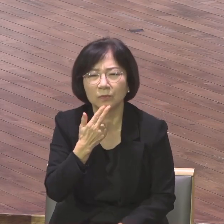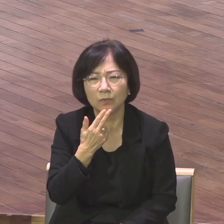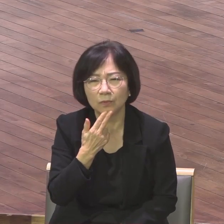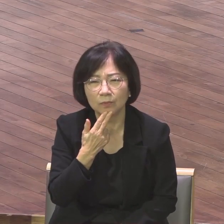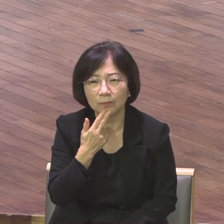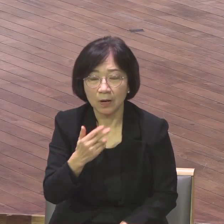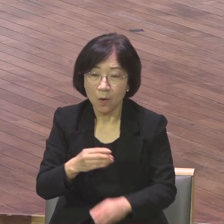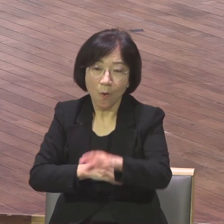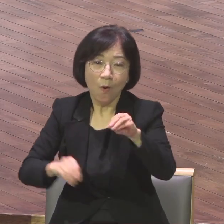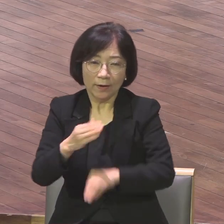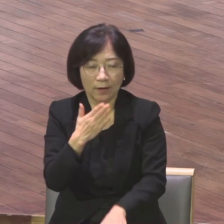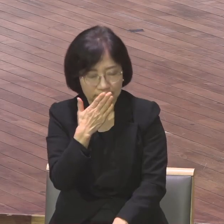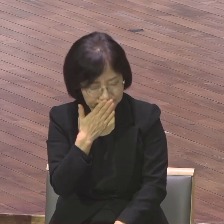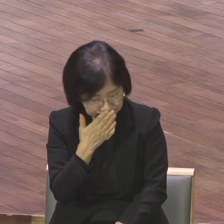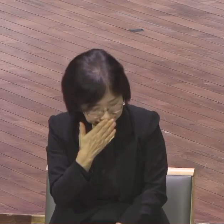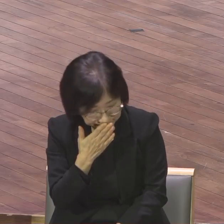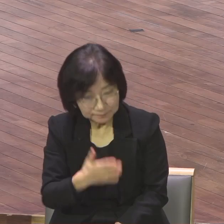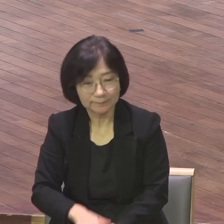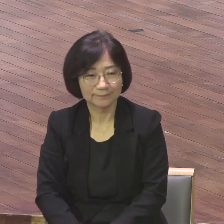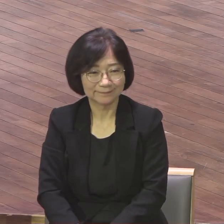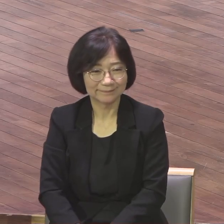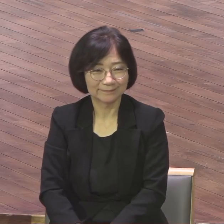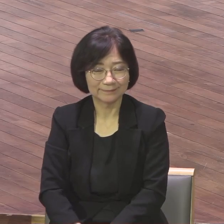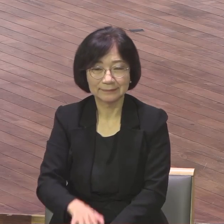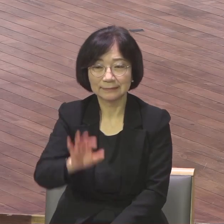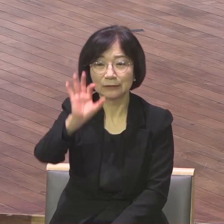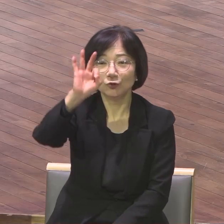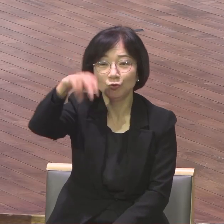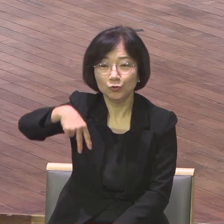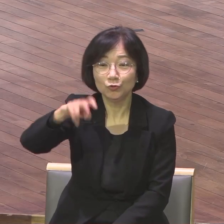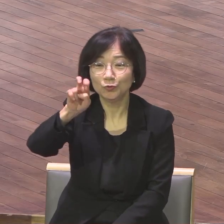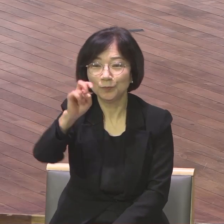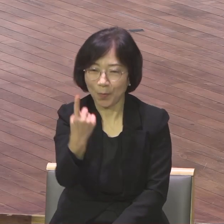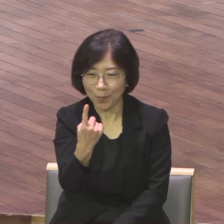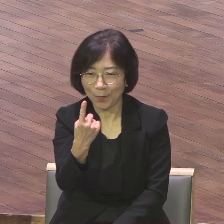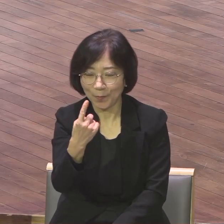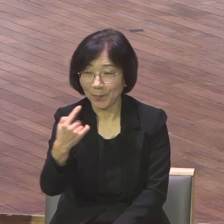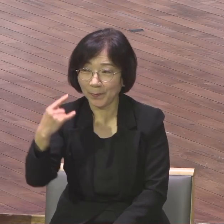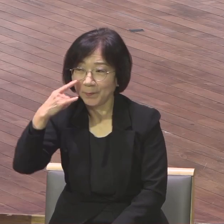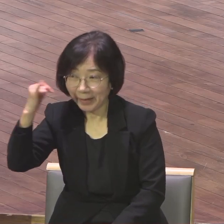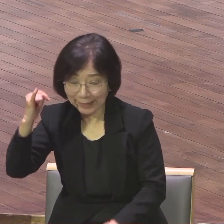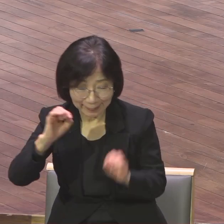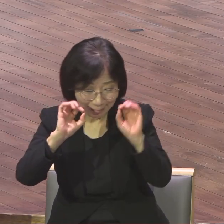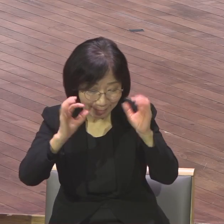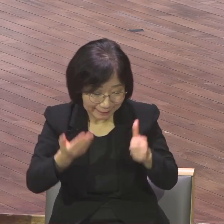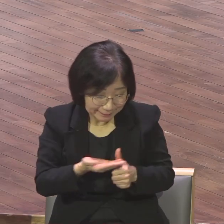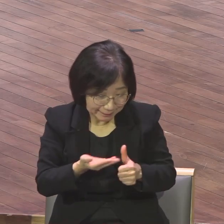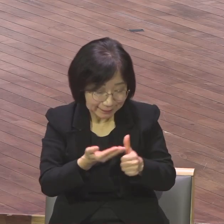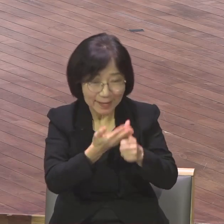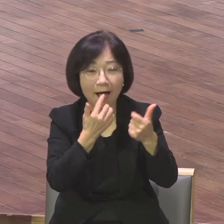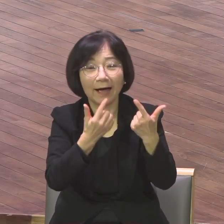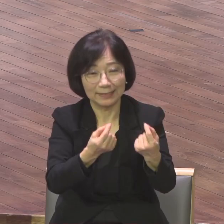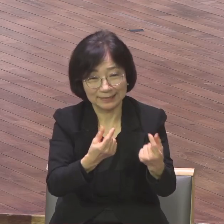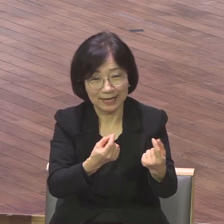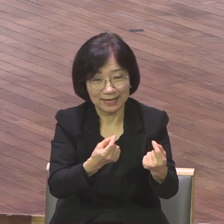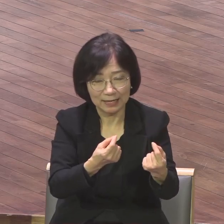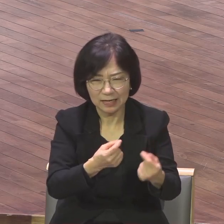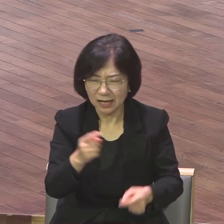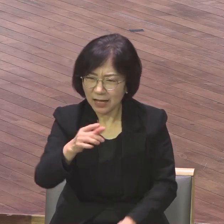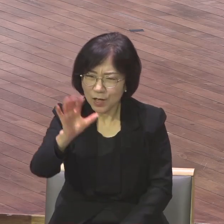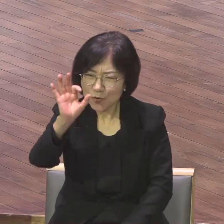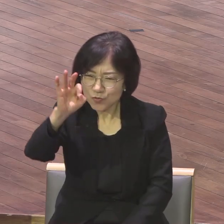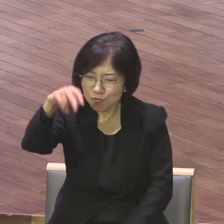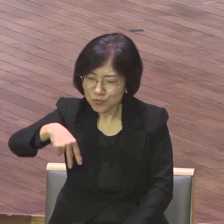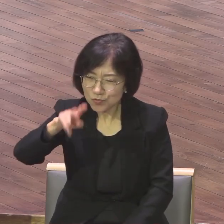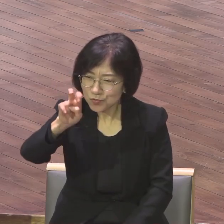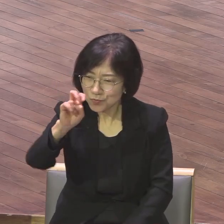되어 유모가 자기 자녀를 기름과 같이 했다라고 강조하고 있어요. 여기서 유모란 말은 일반적인